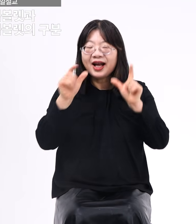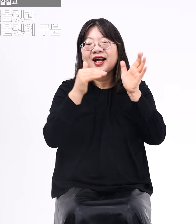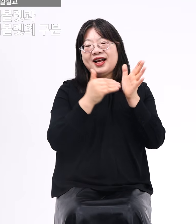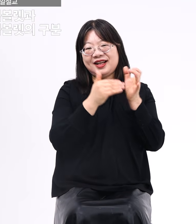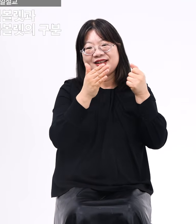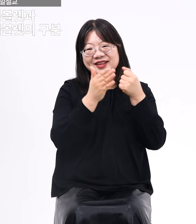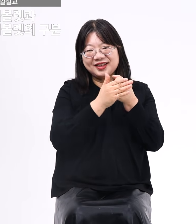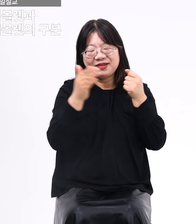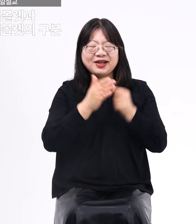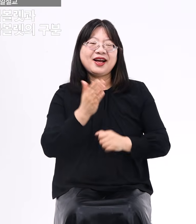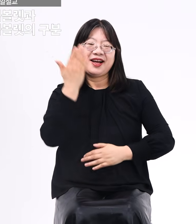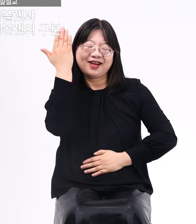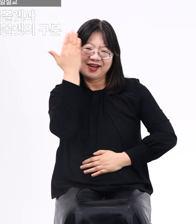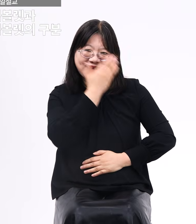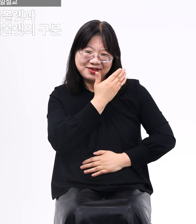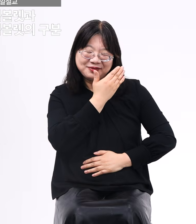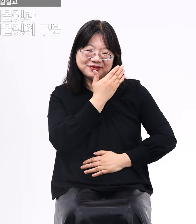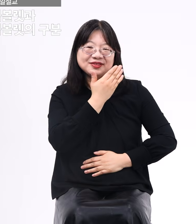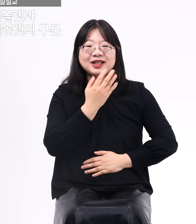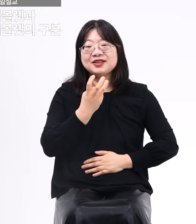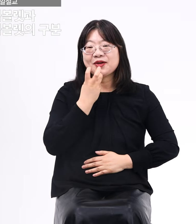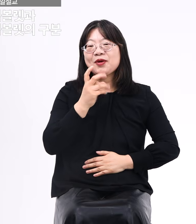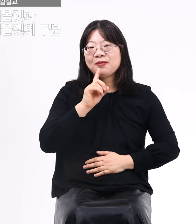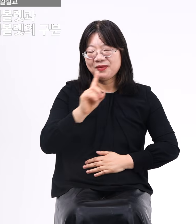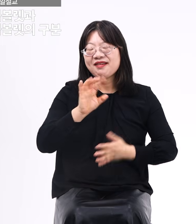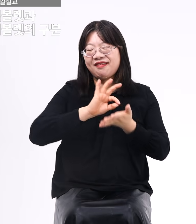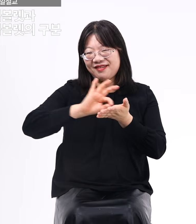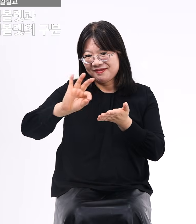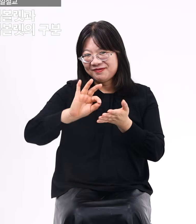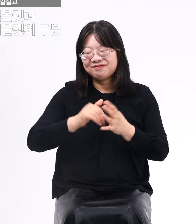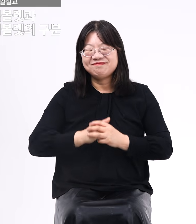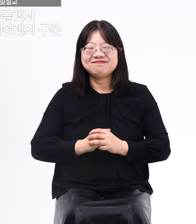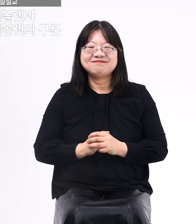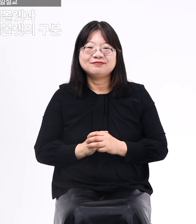때문에 깔끔하게 표준말을 씁니다.